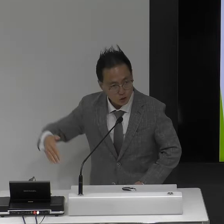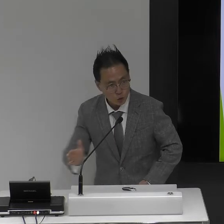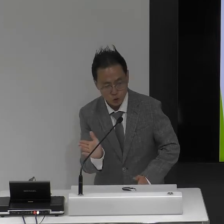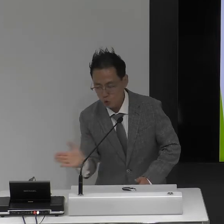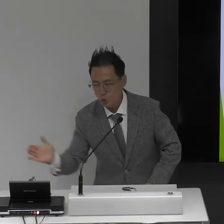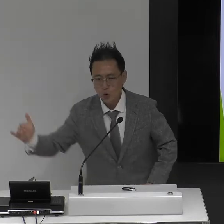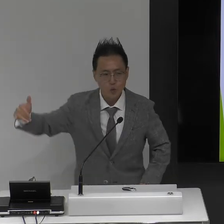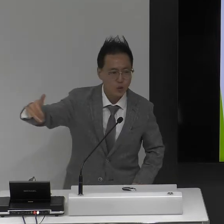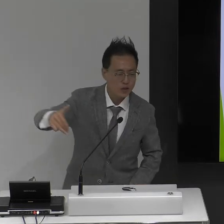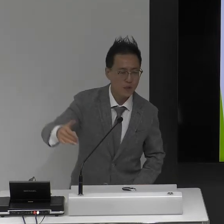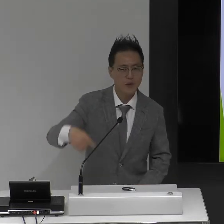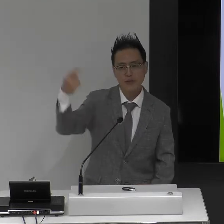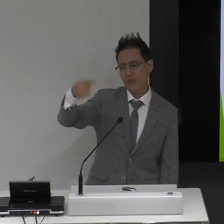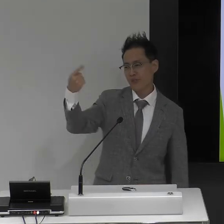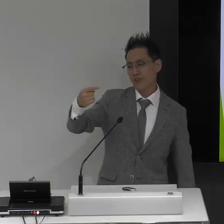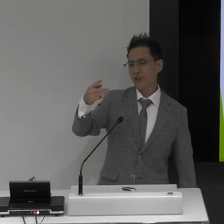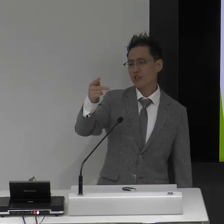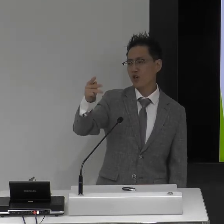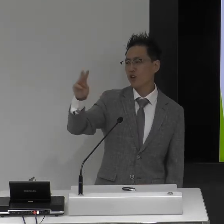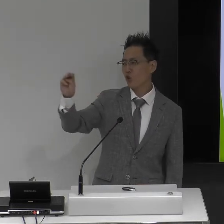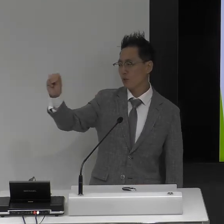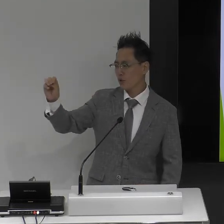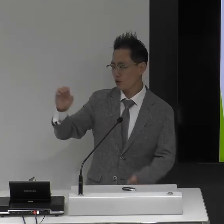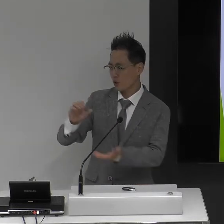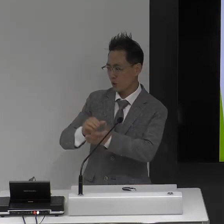곳으로 조금 돌아서 가면 1000km 정도.